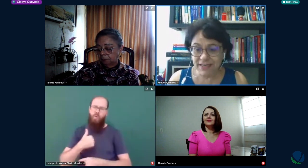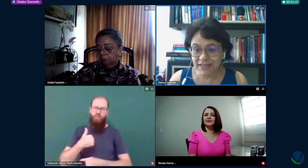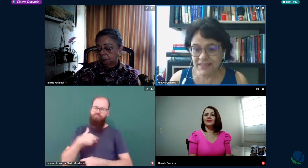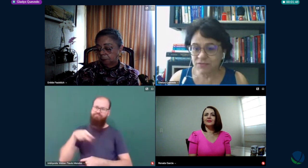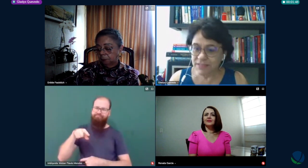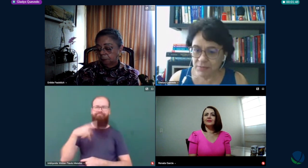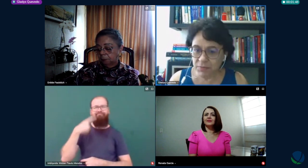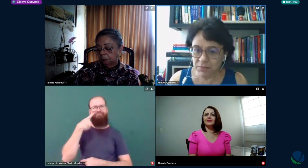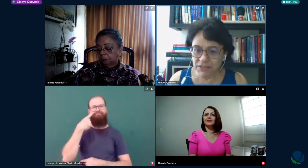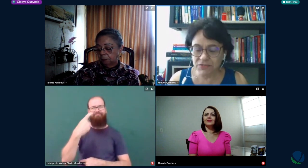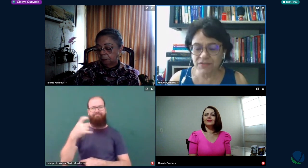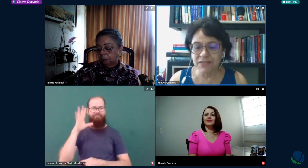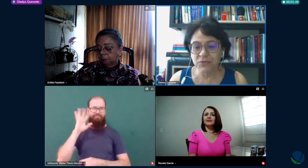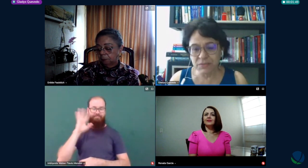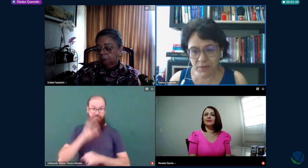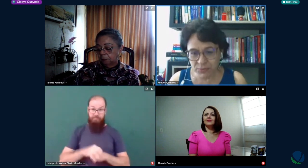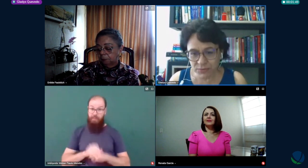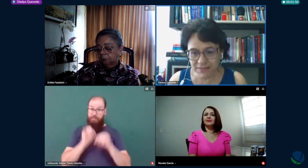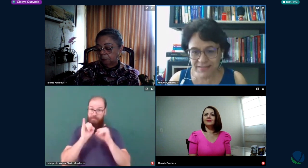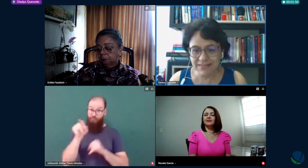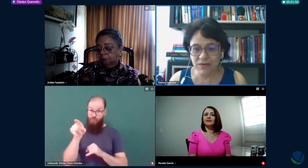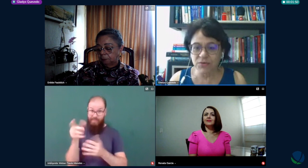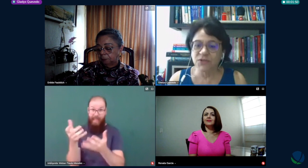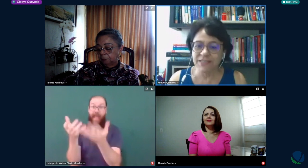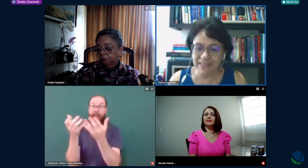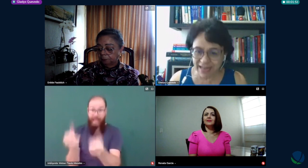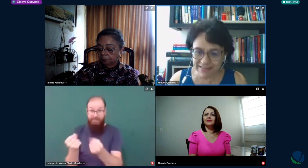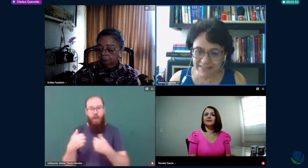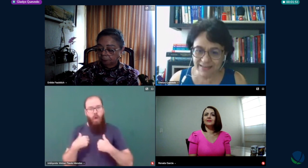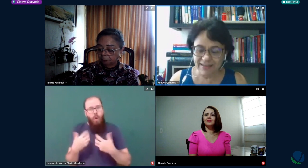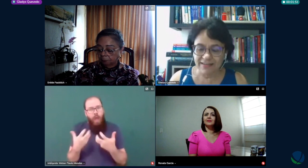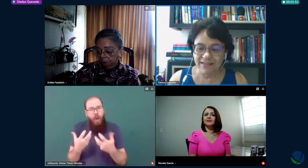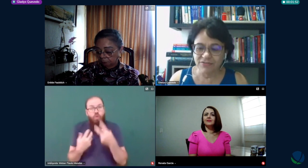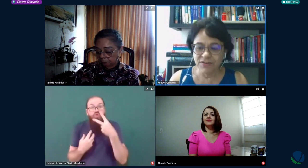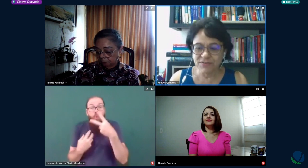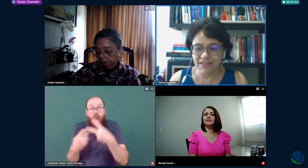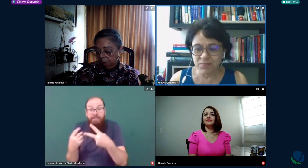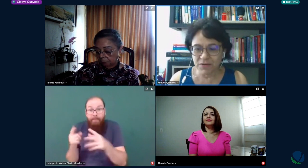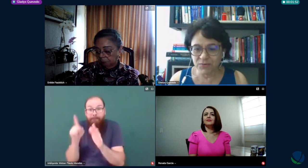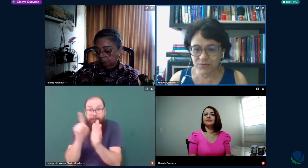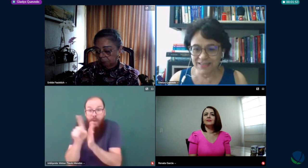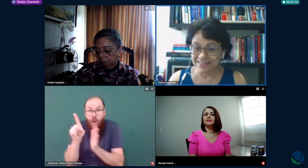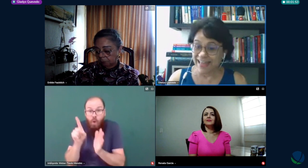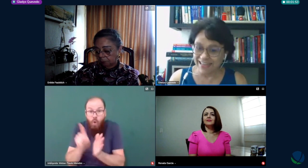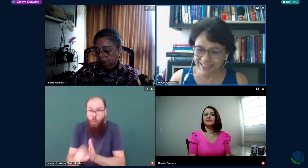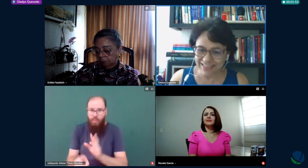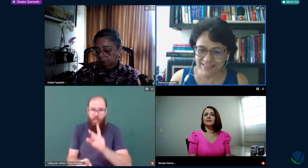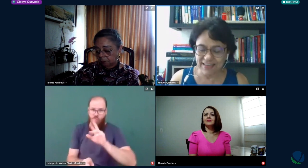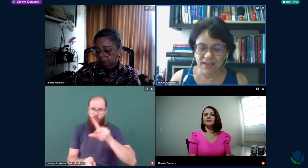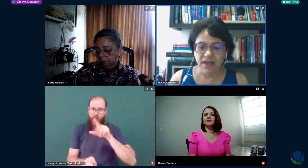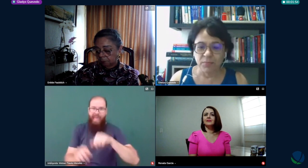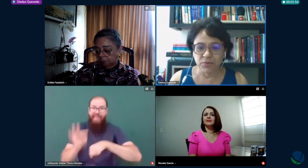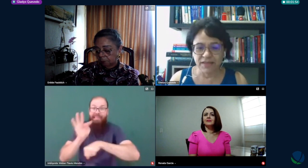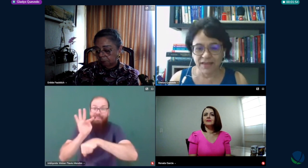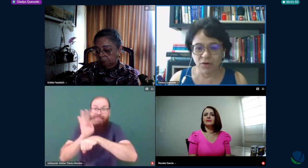eu gostaria, se você me permite, de fazer duas perguntas que são curiosidades. Não vão ser perguntas